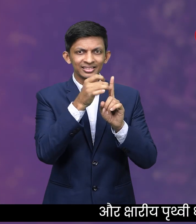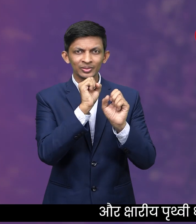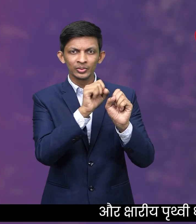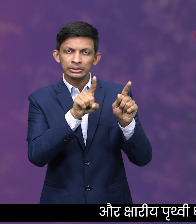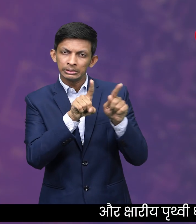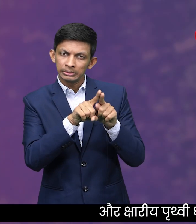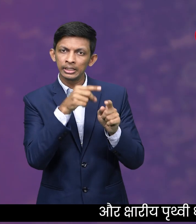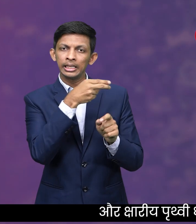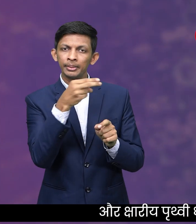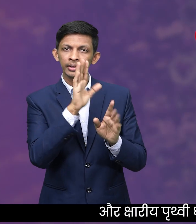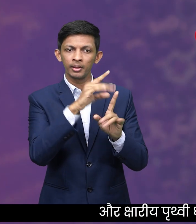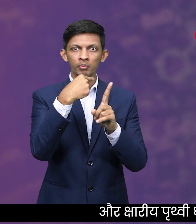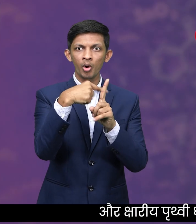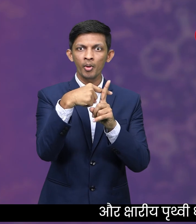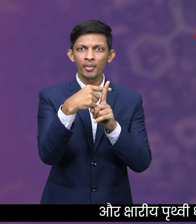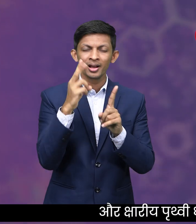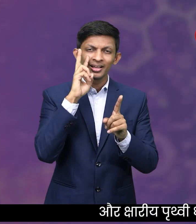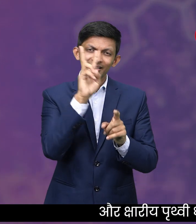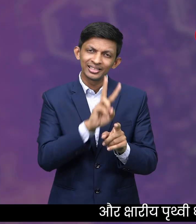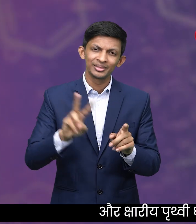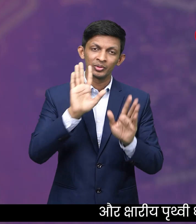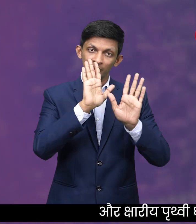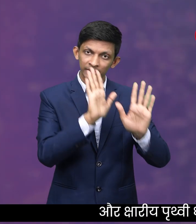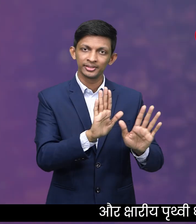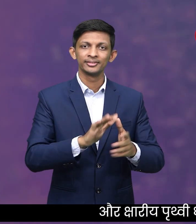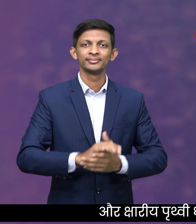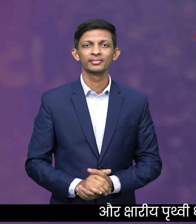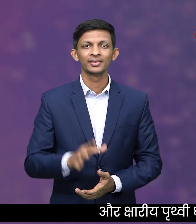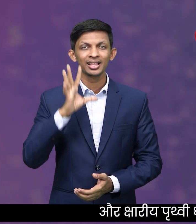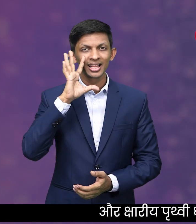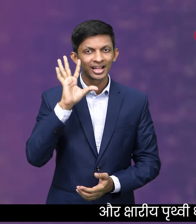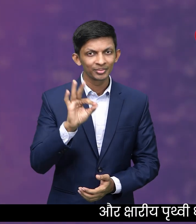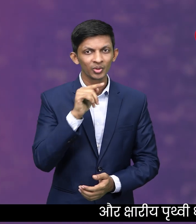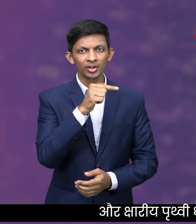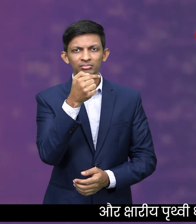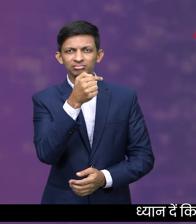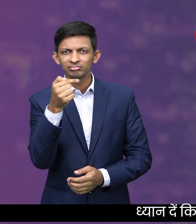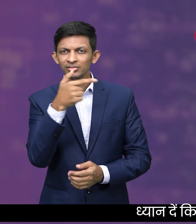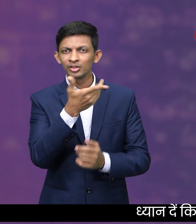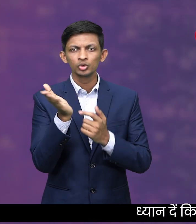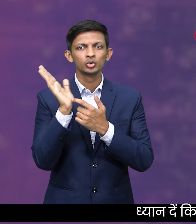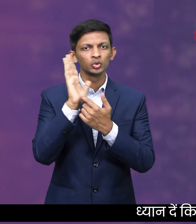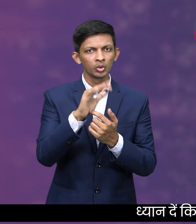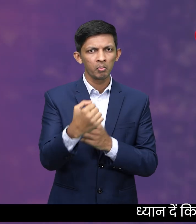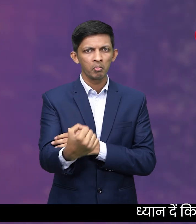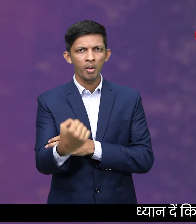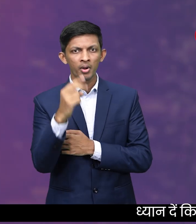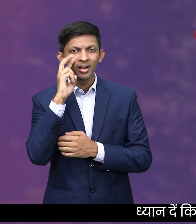क्षारीय पृथ्वी धातुओं में भी सकारात्मक मूल्य होते हैं। ध्यान दें कि तालिका